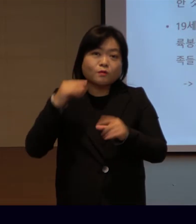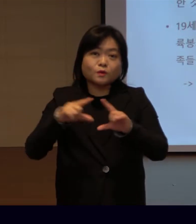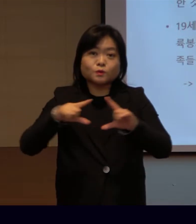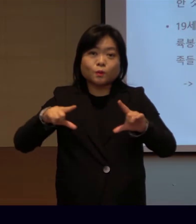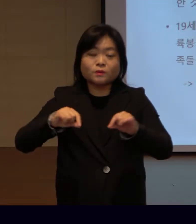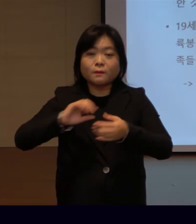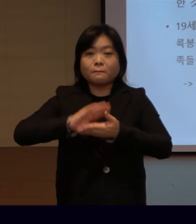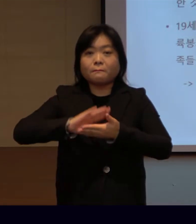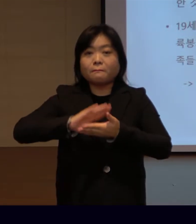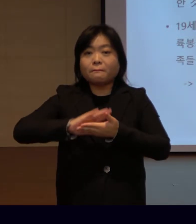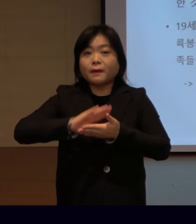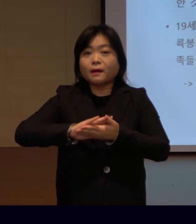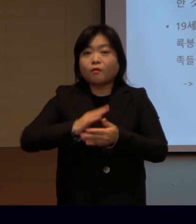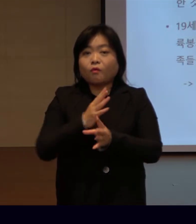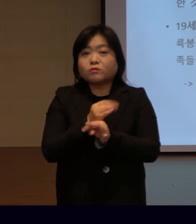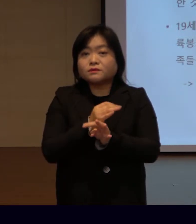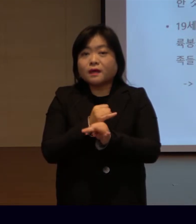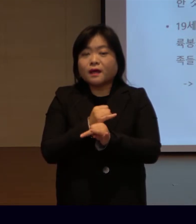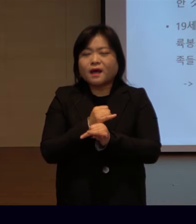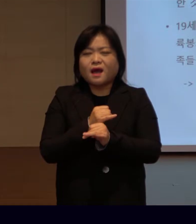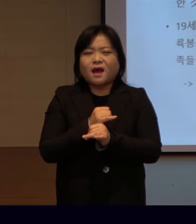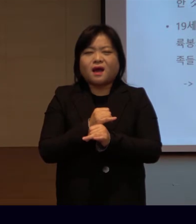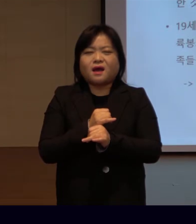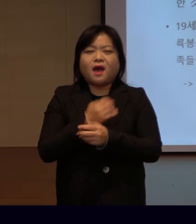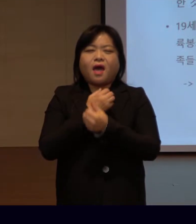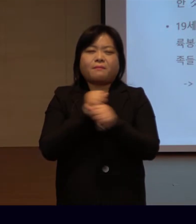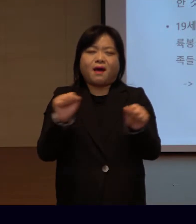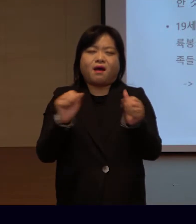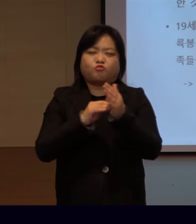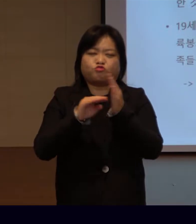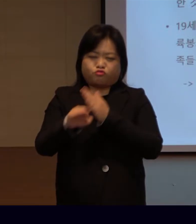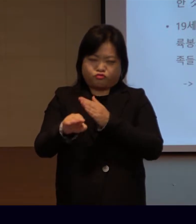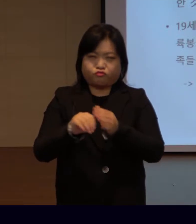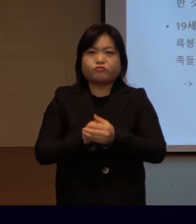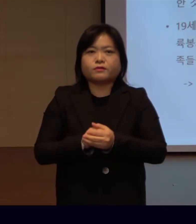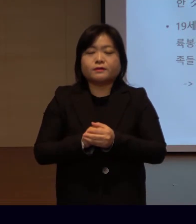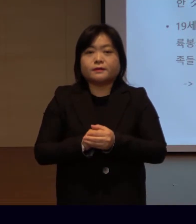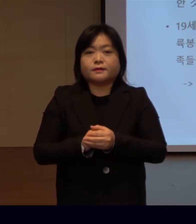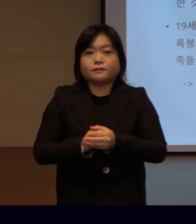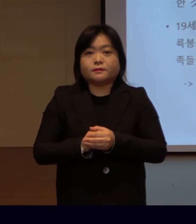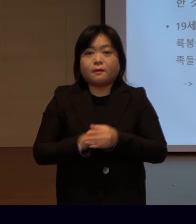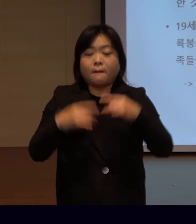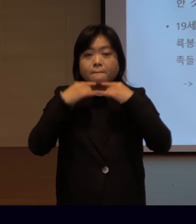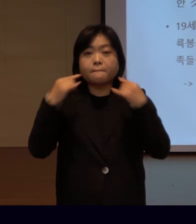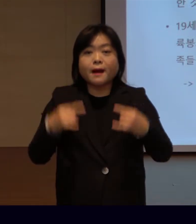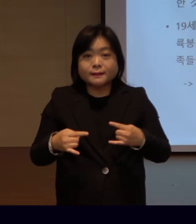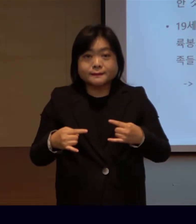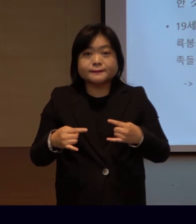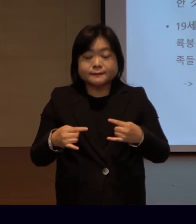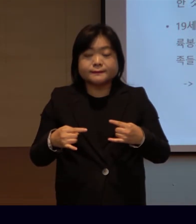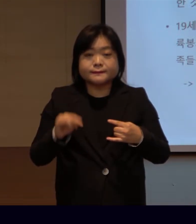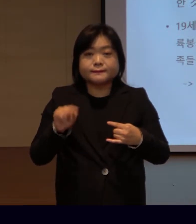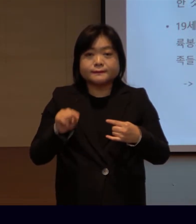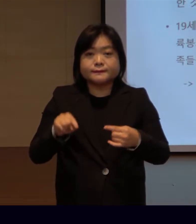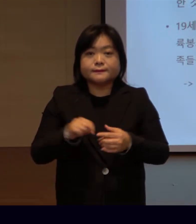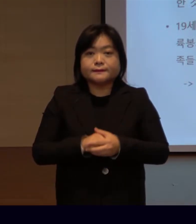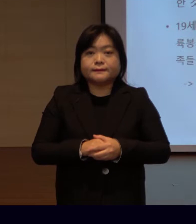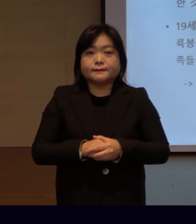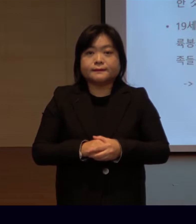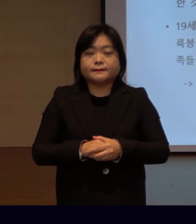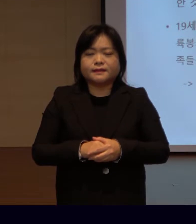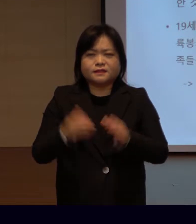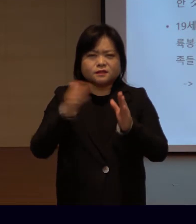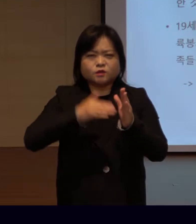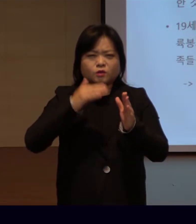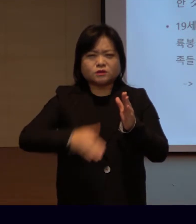발행된 거는 당연히 이제 해방 이후죠. 프랑스는 그